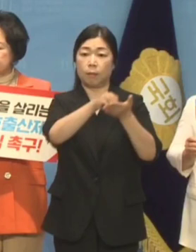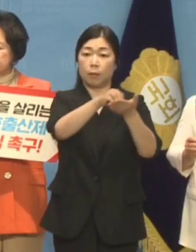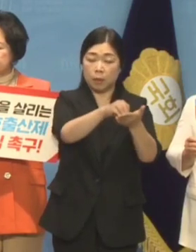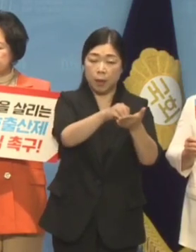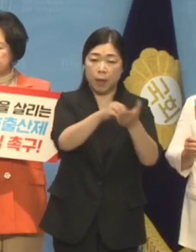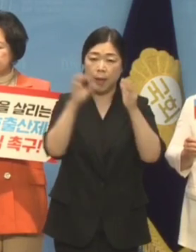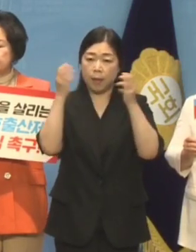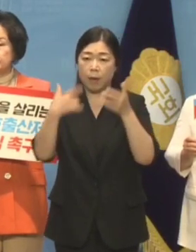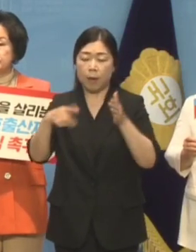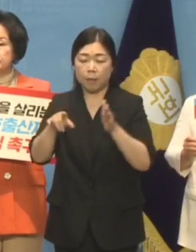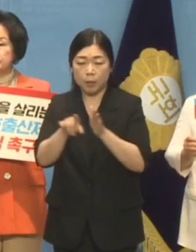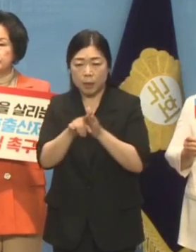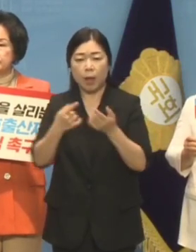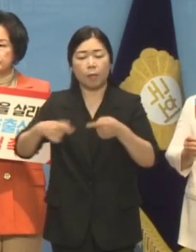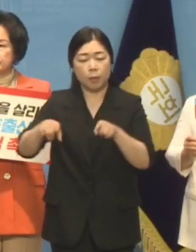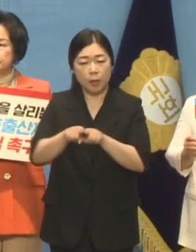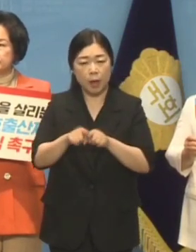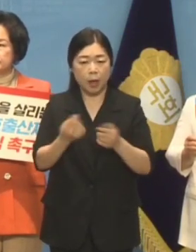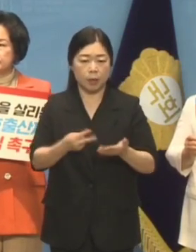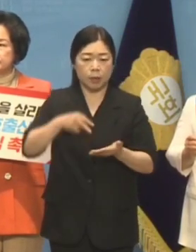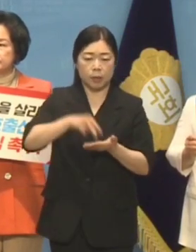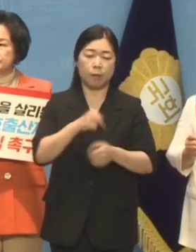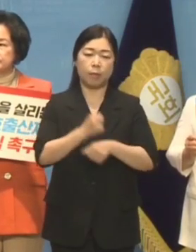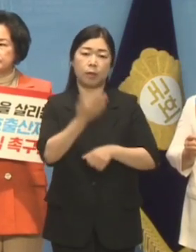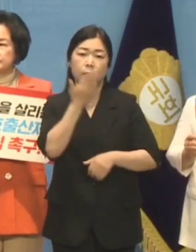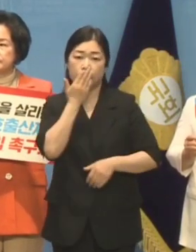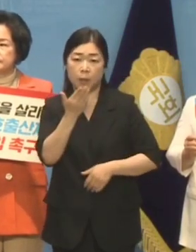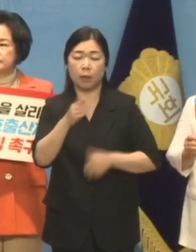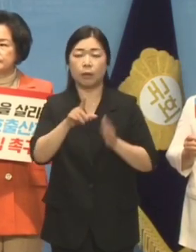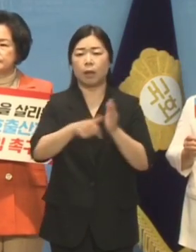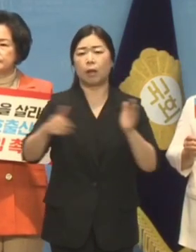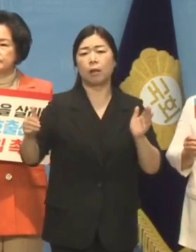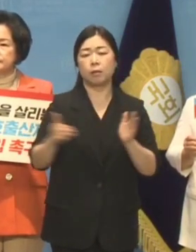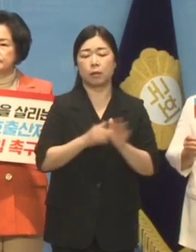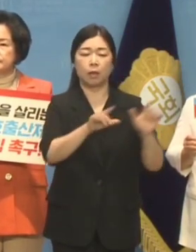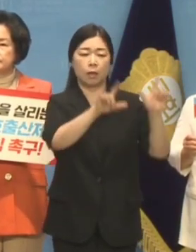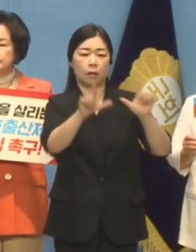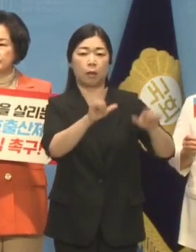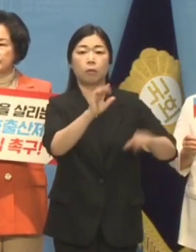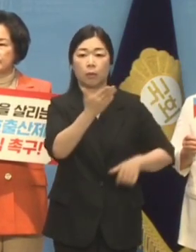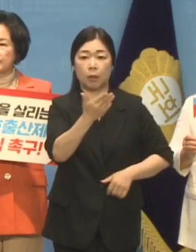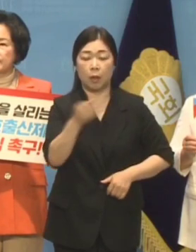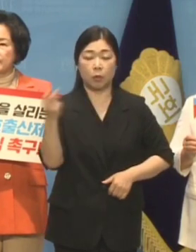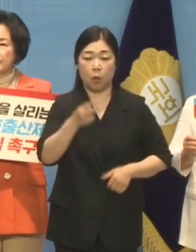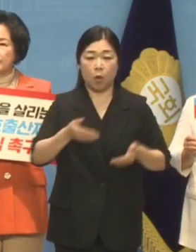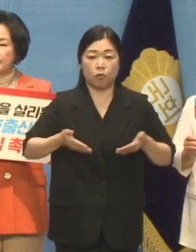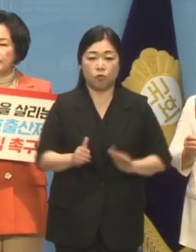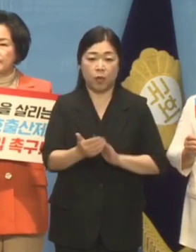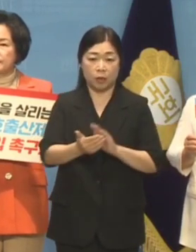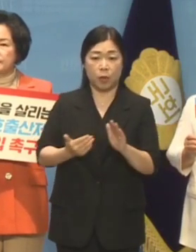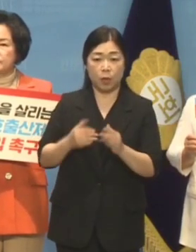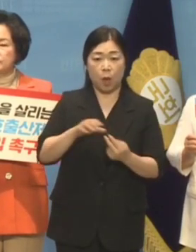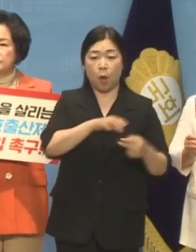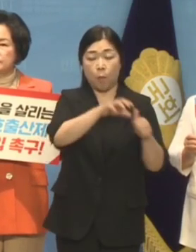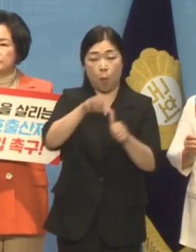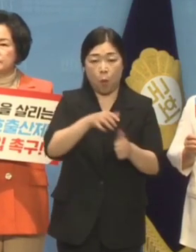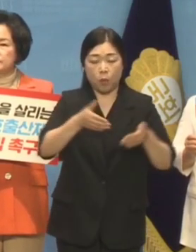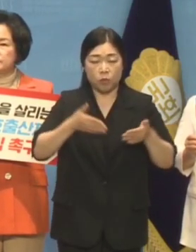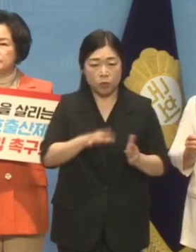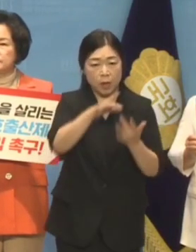아기와 함께 자립할 때까지 생활도 가능하며 출산 전 보호출산을 선택했다고